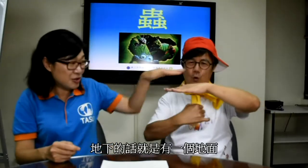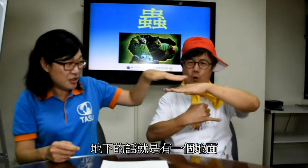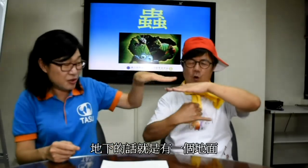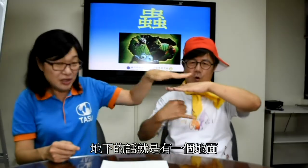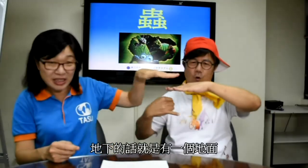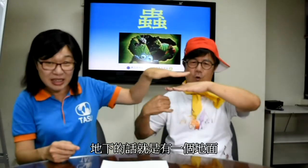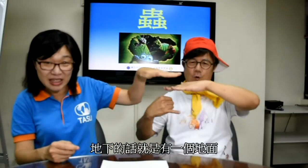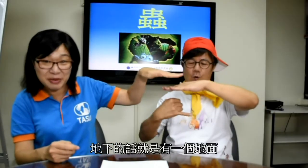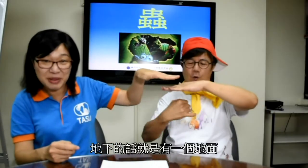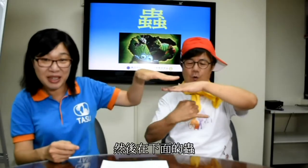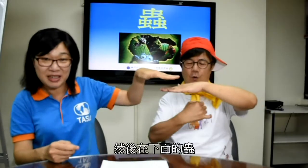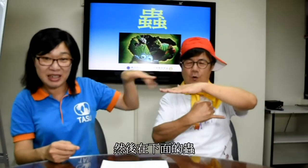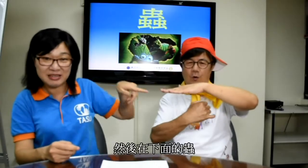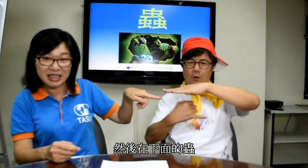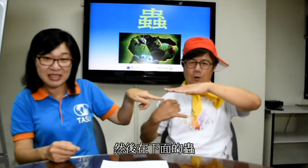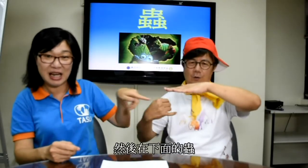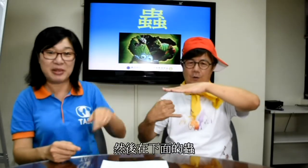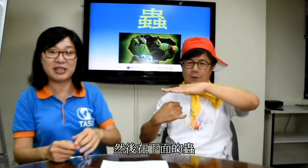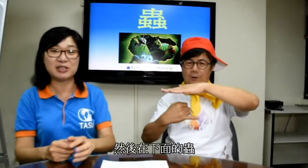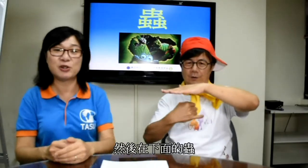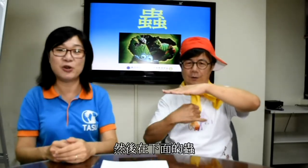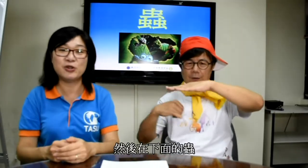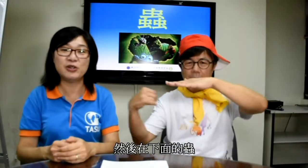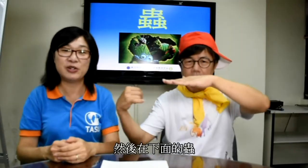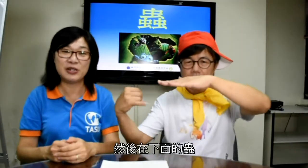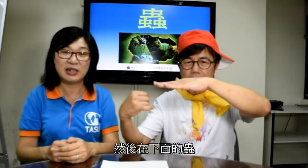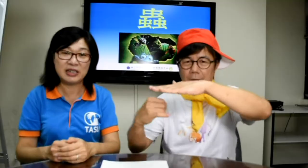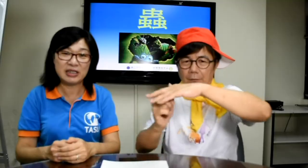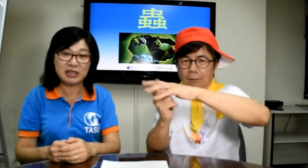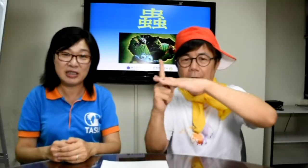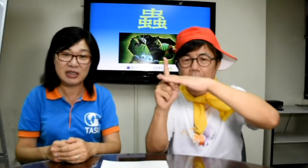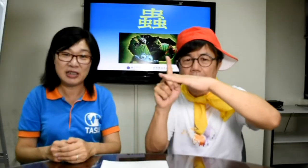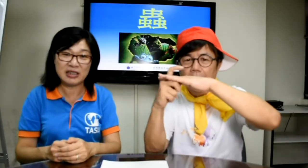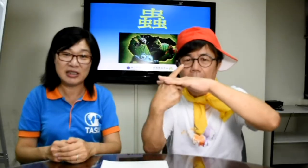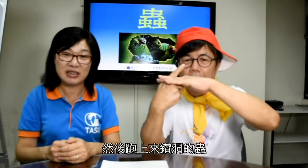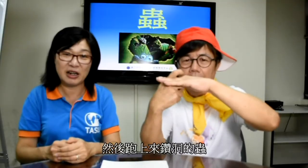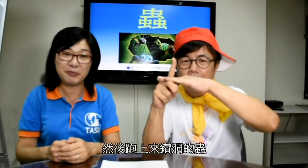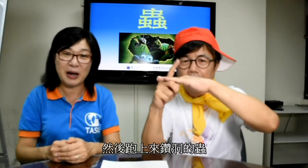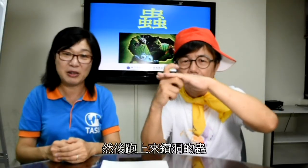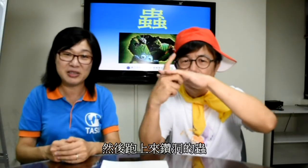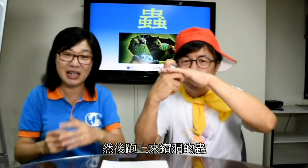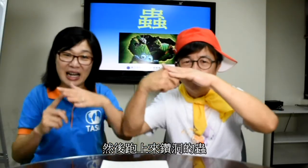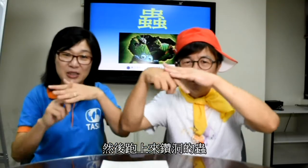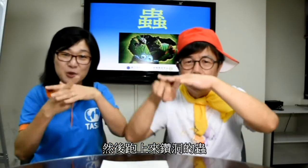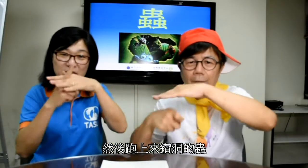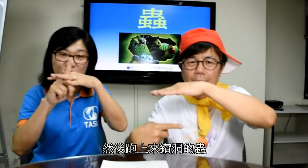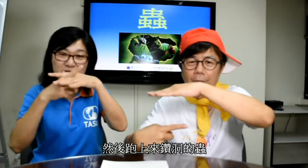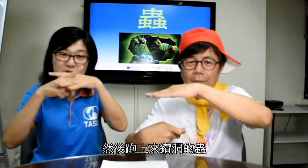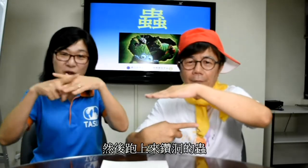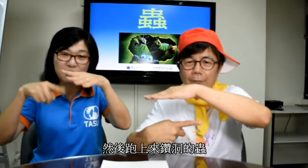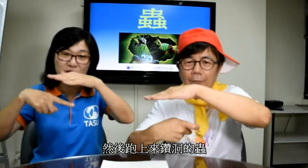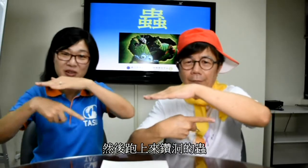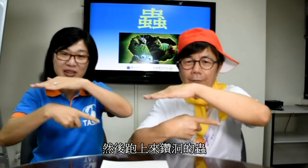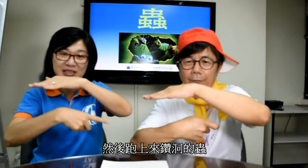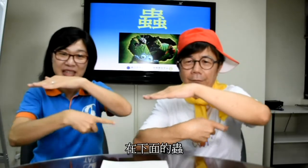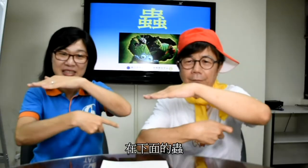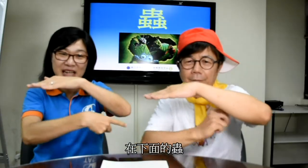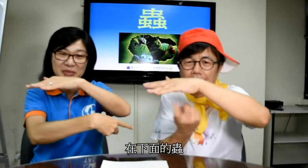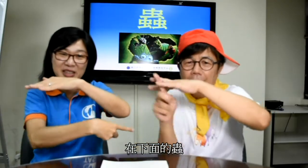有一个地面，然后在下面的虫，然后跑上来钻洞的虫，在下面的